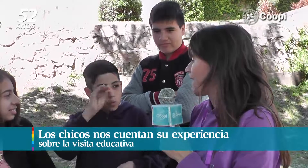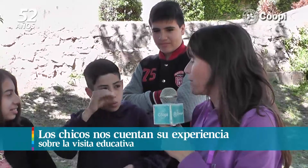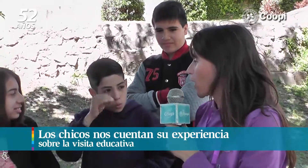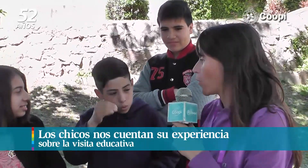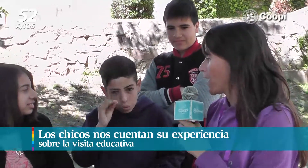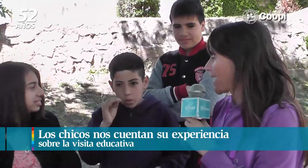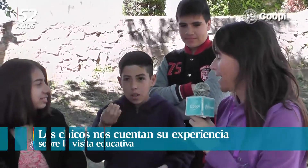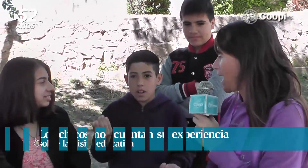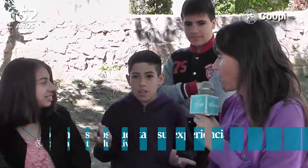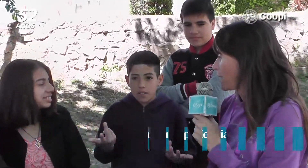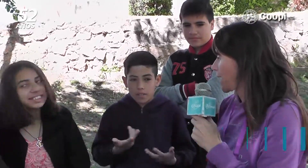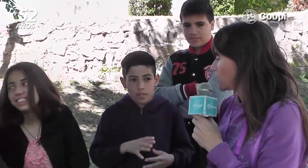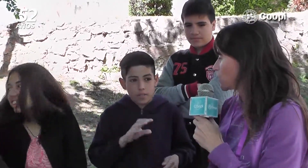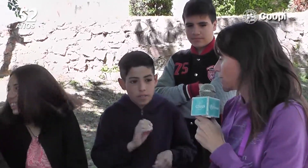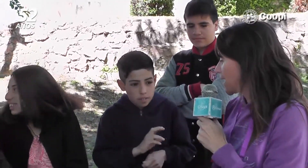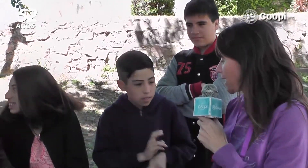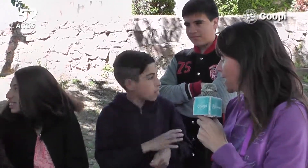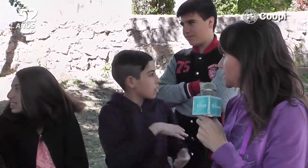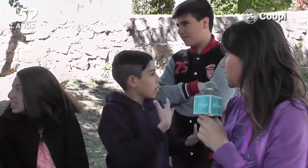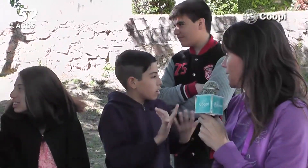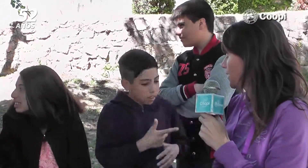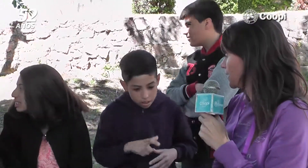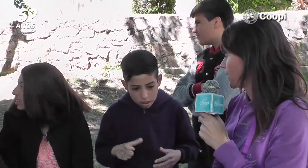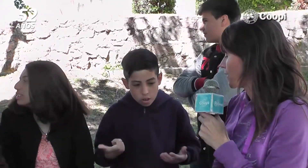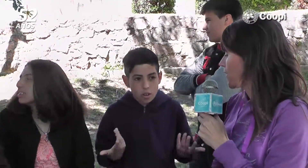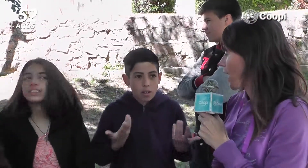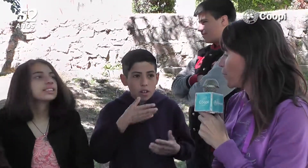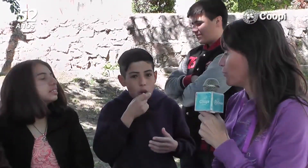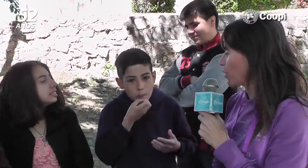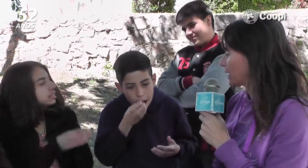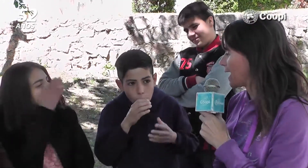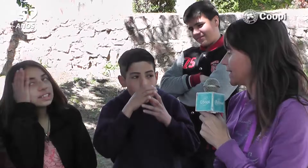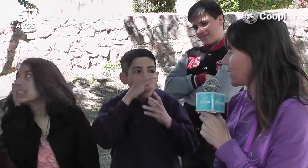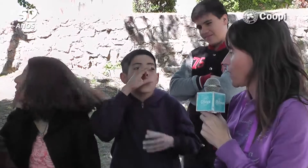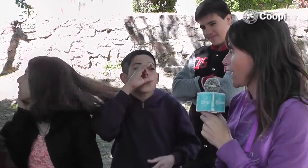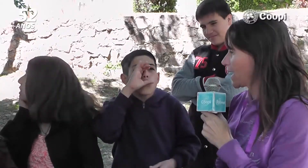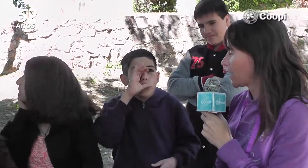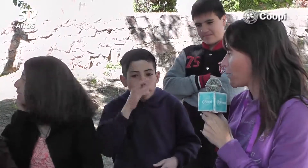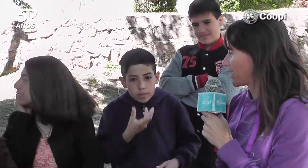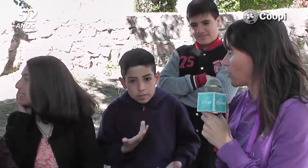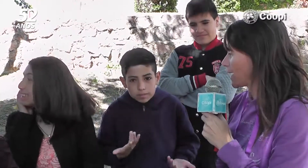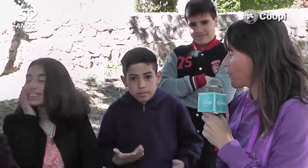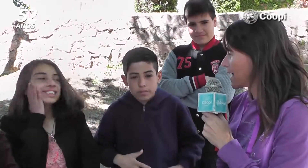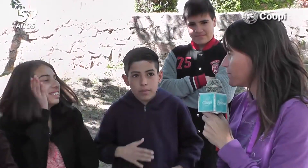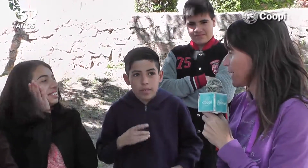Tenemos que cuidar el agua para no ensuciarla. Es muy importante cuidar el río para tomar agua limpia.